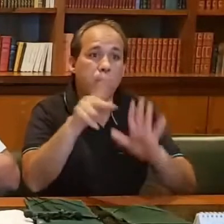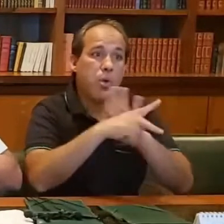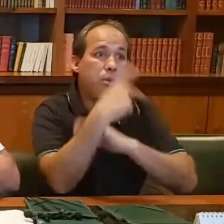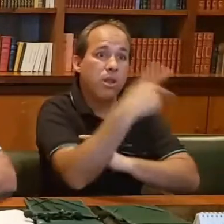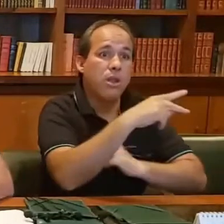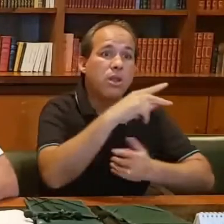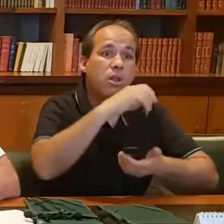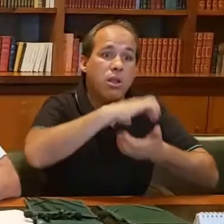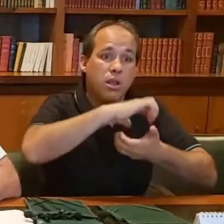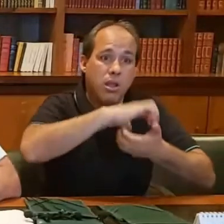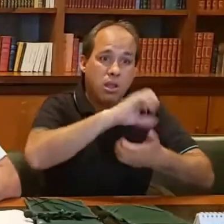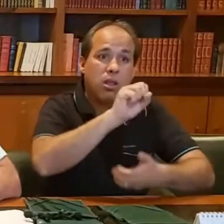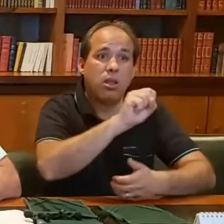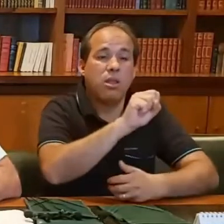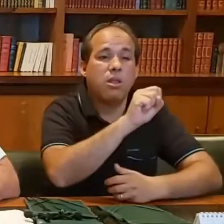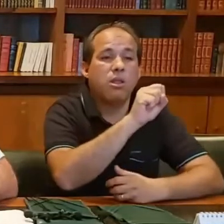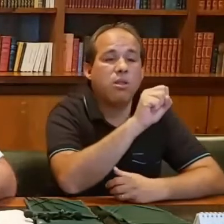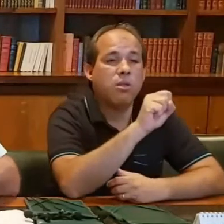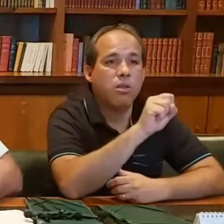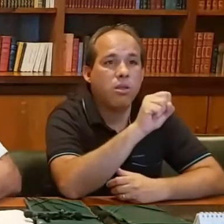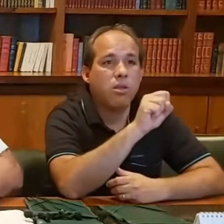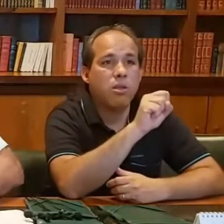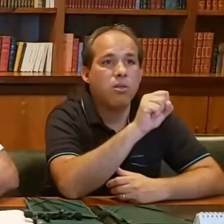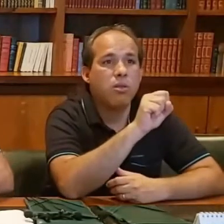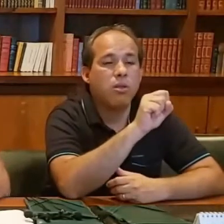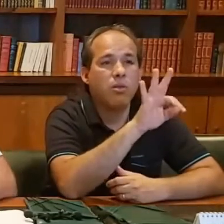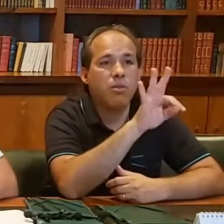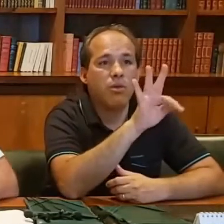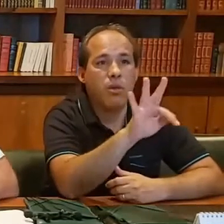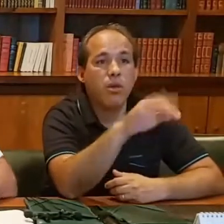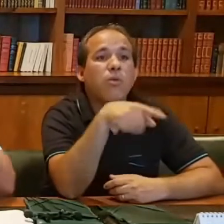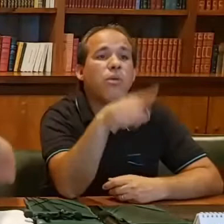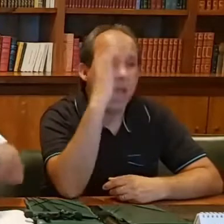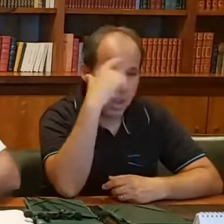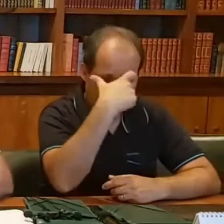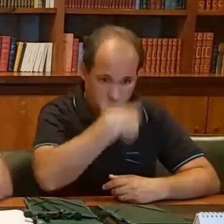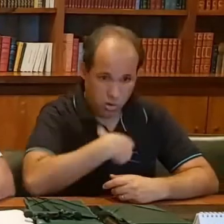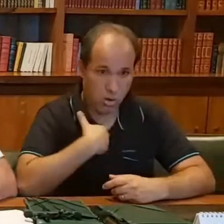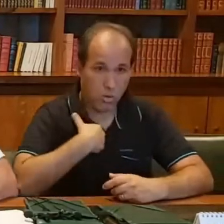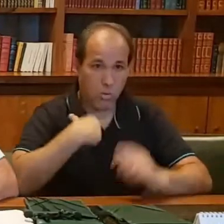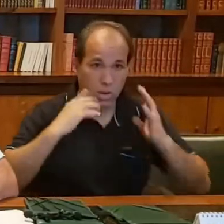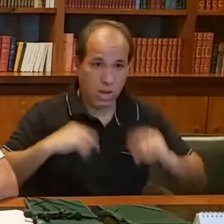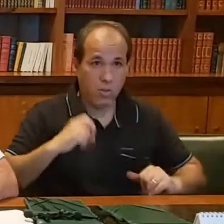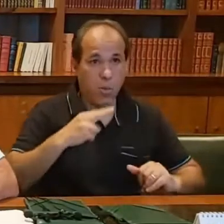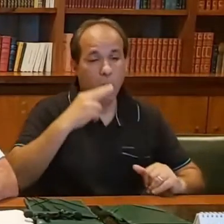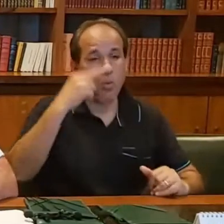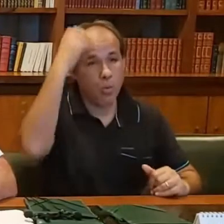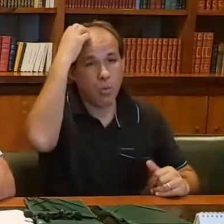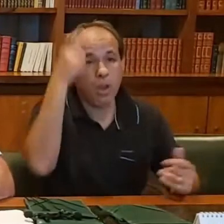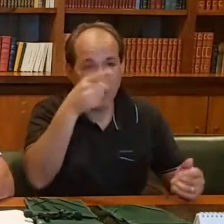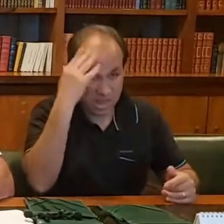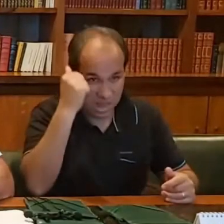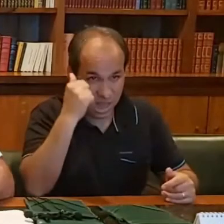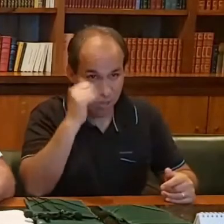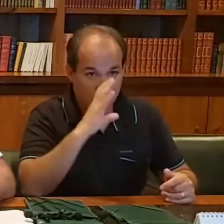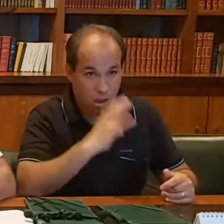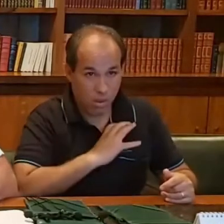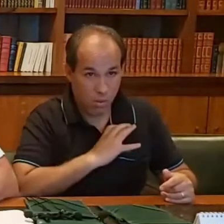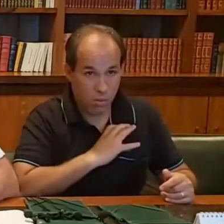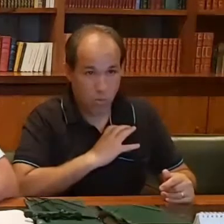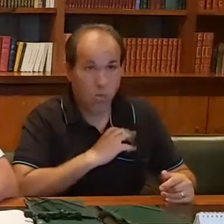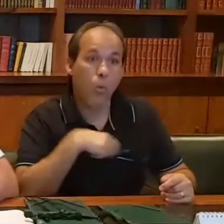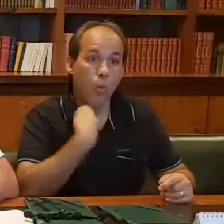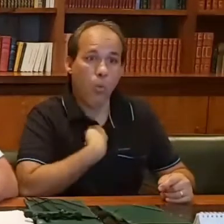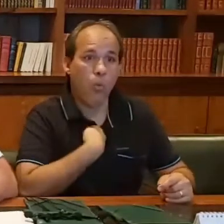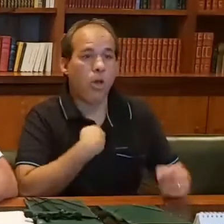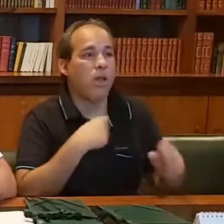Tribunal Federal? E você acha que eu sou culpado ou inocente? Você sabe qual é a acusação? É apologia ao